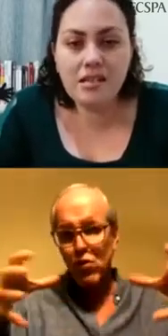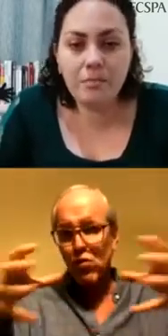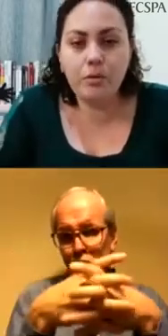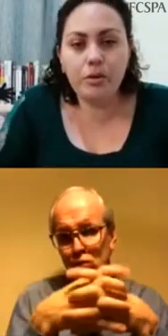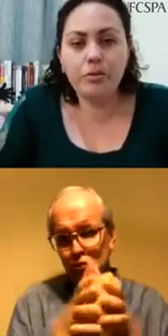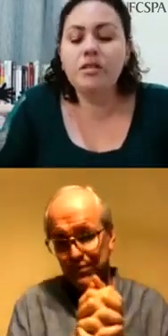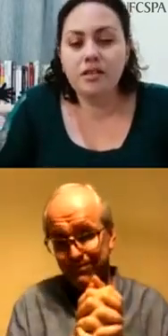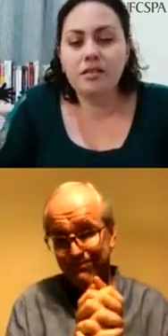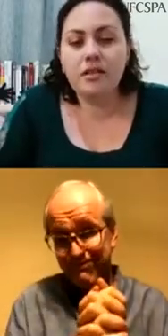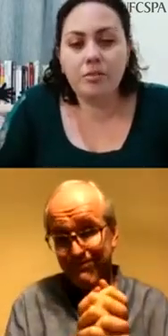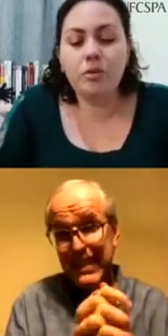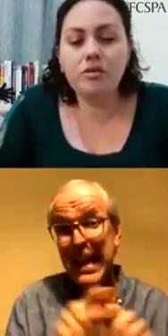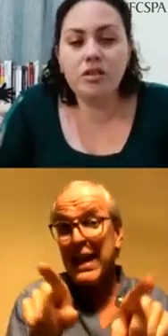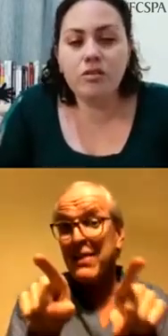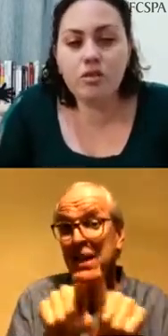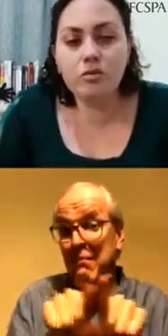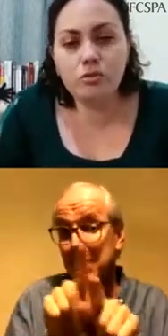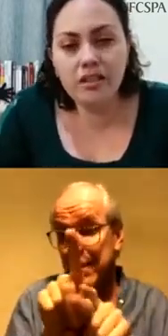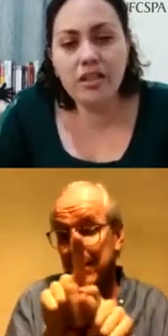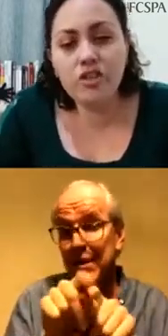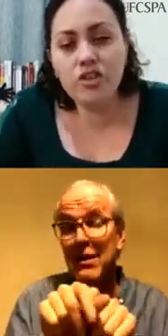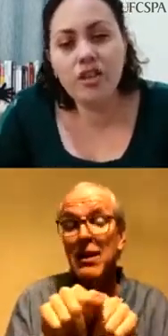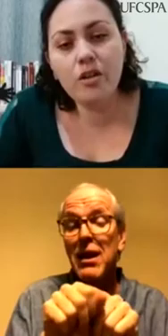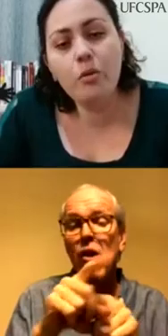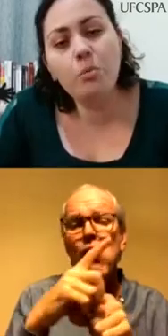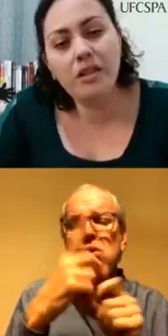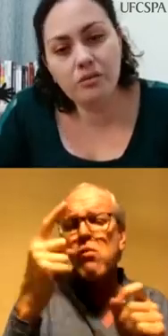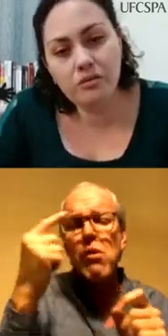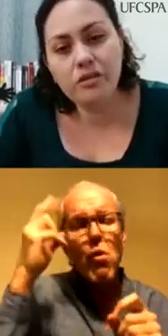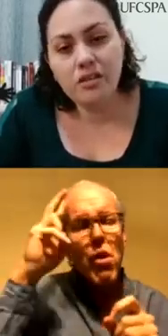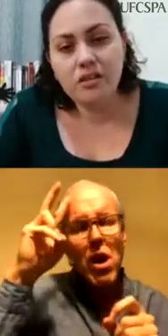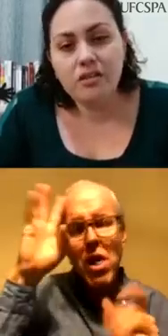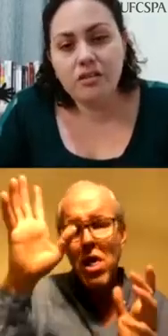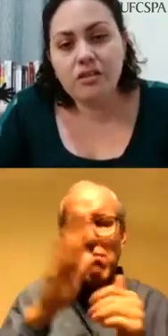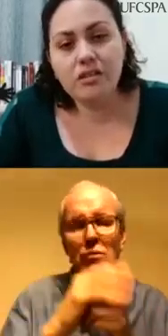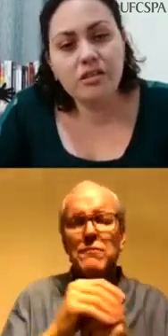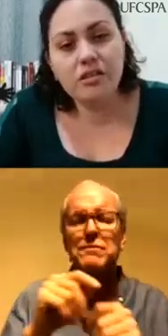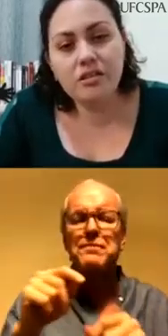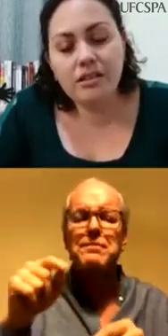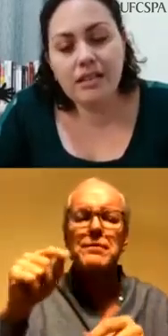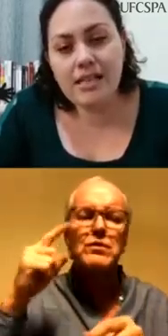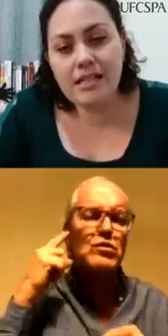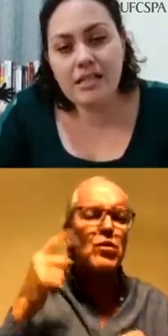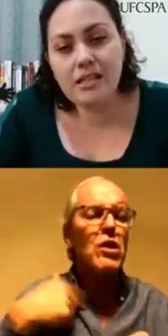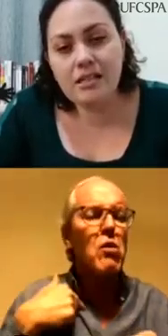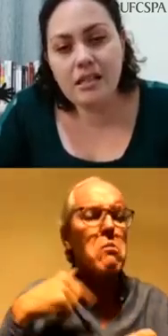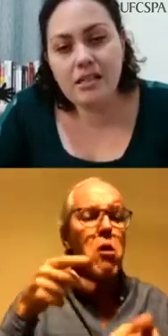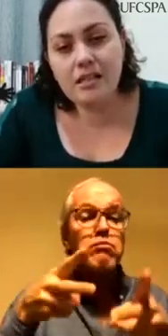exista esse apoio, né, para a comunidade surda, e que a gente tenha um aumento